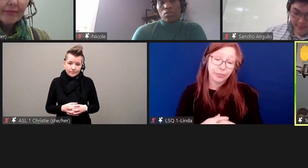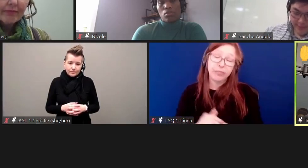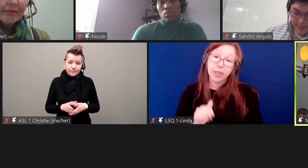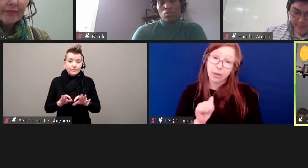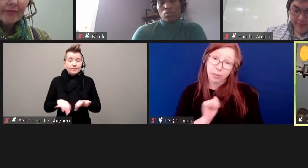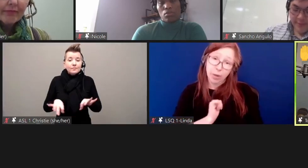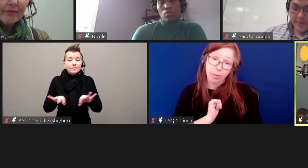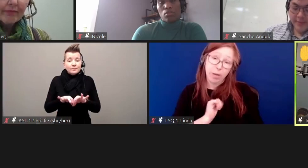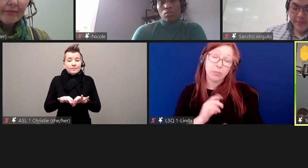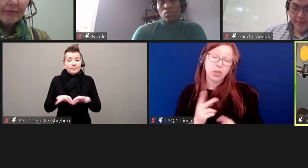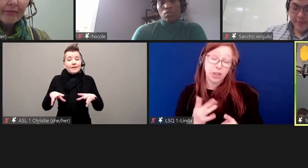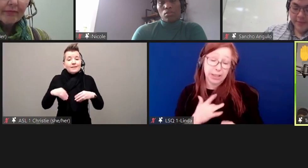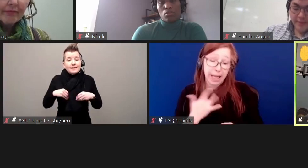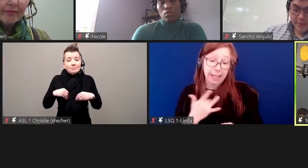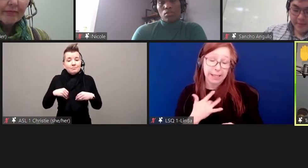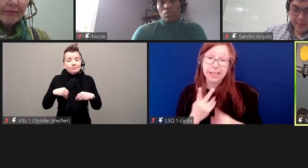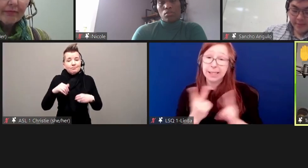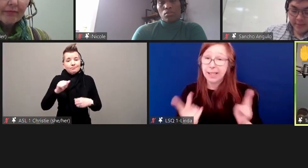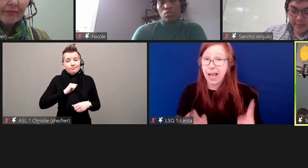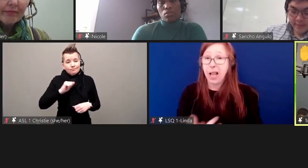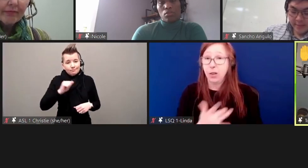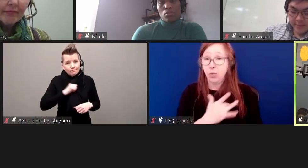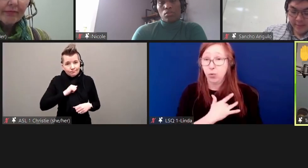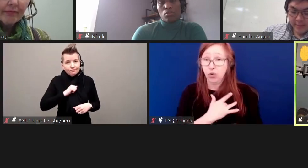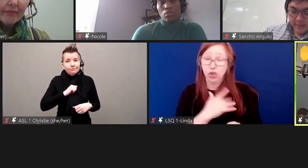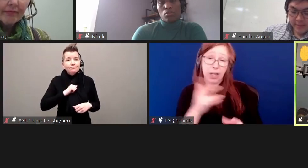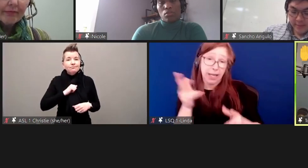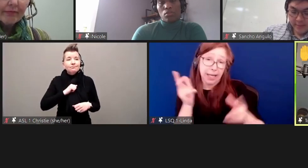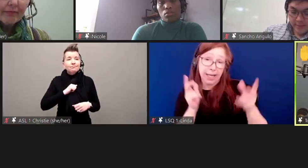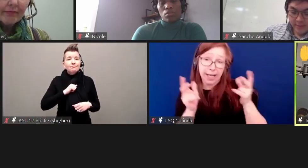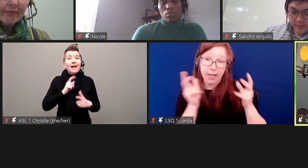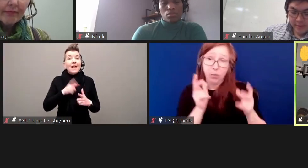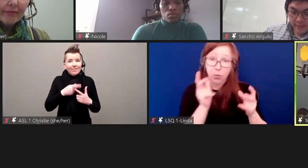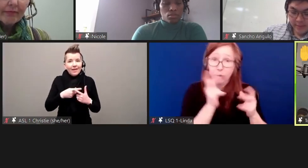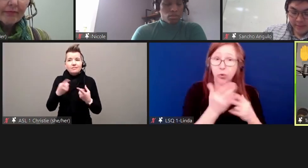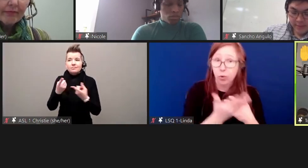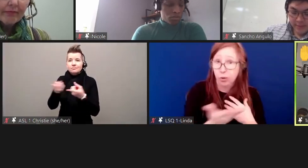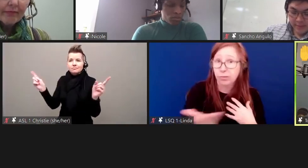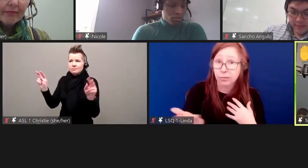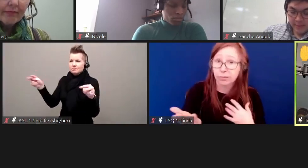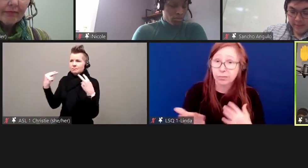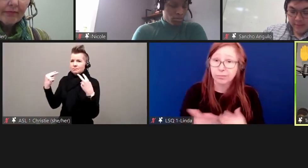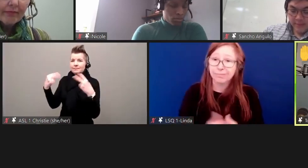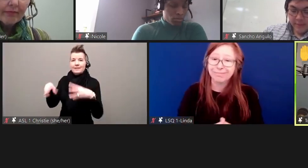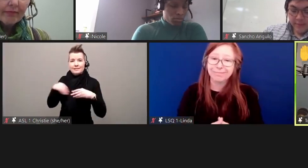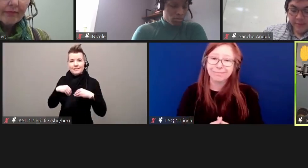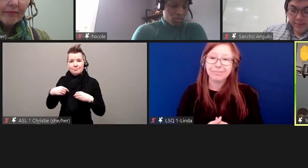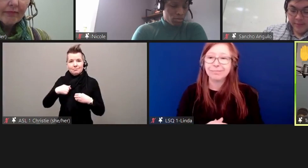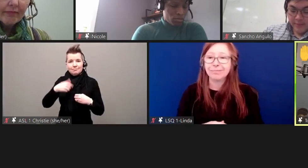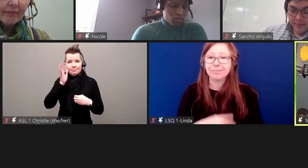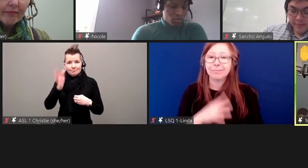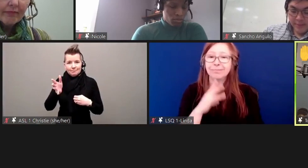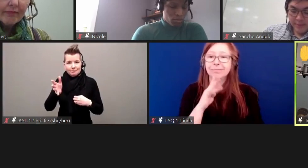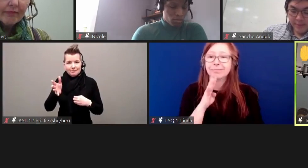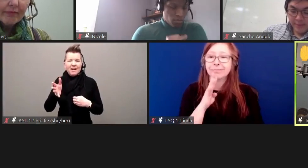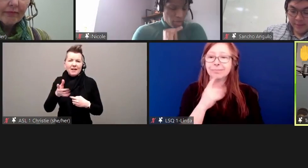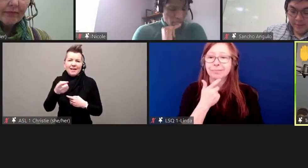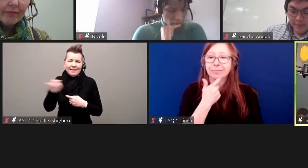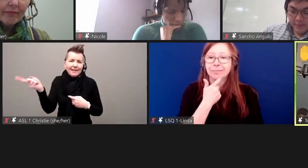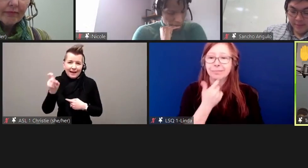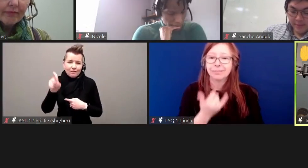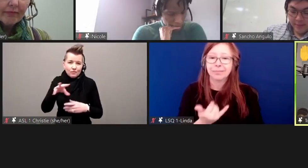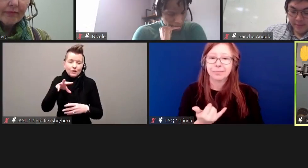touché. As I was listening to this, I've been very... I was very touched listening to all this.